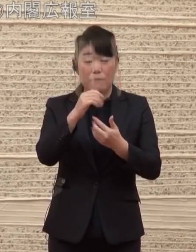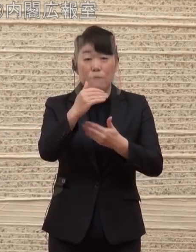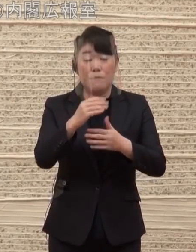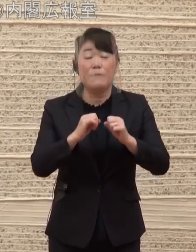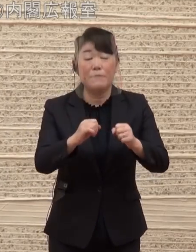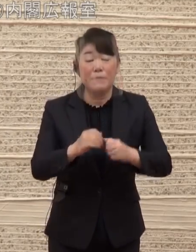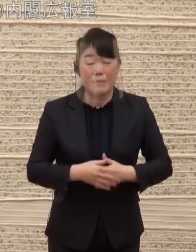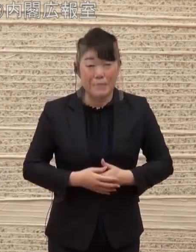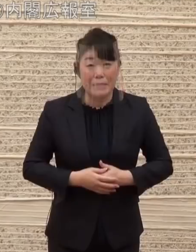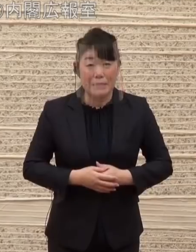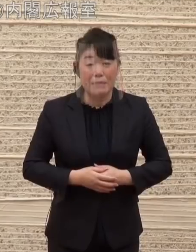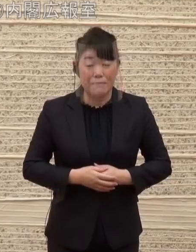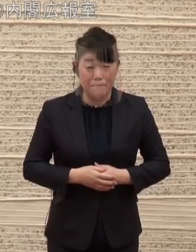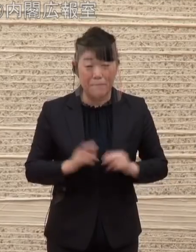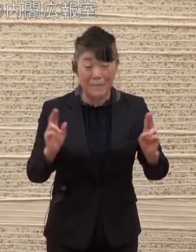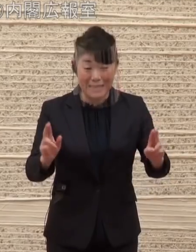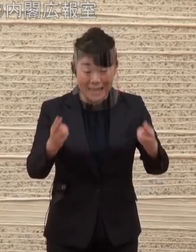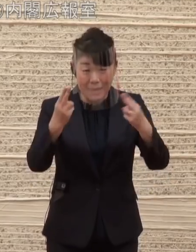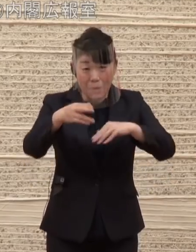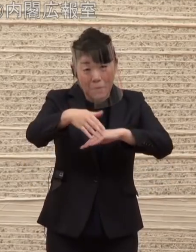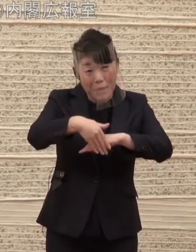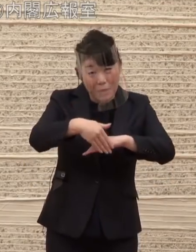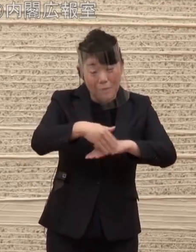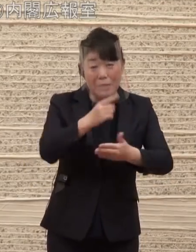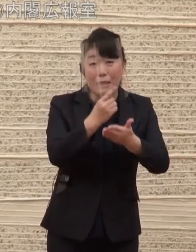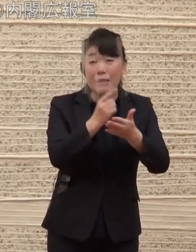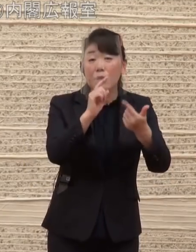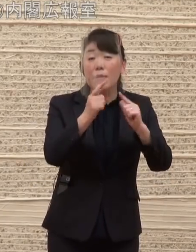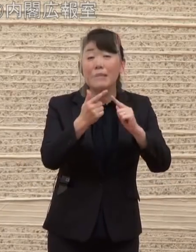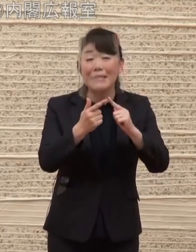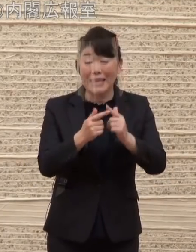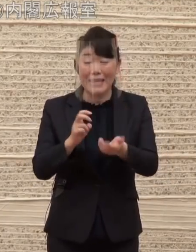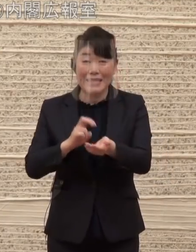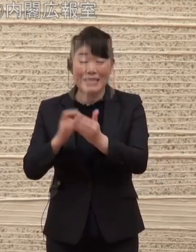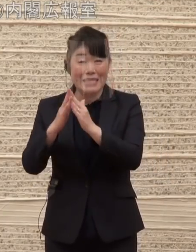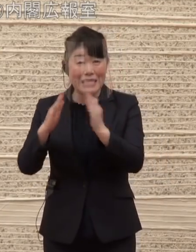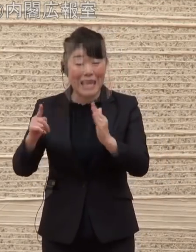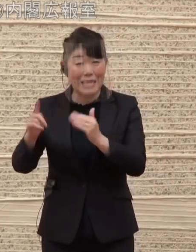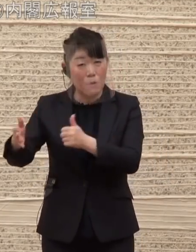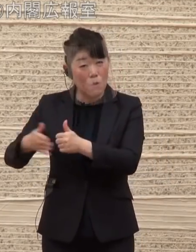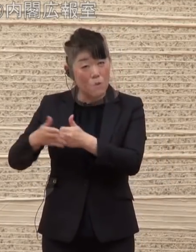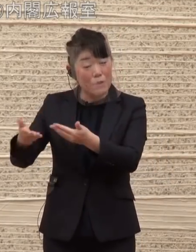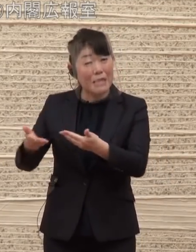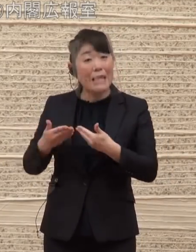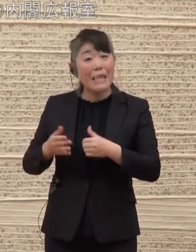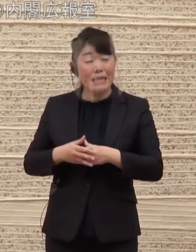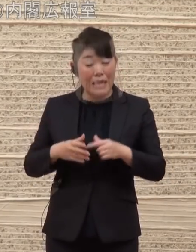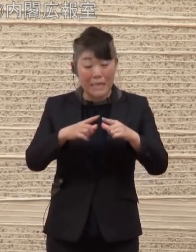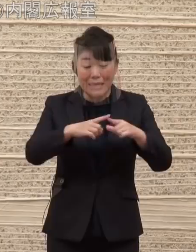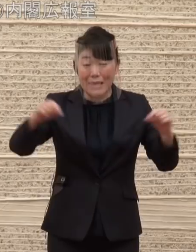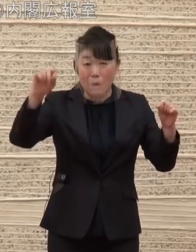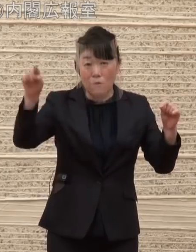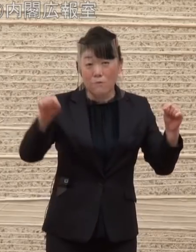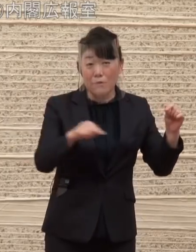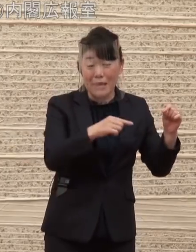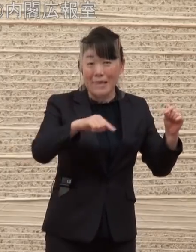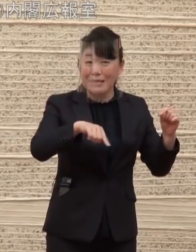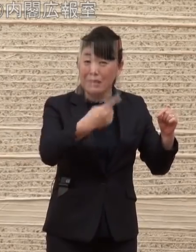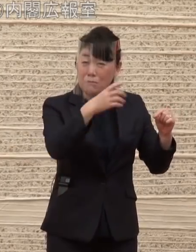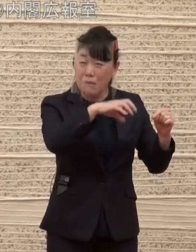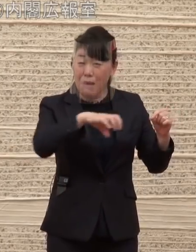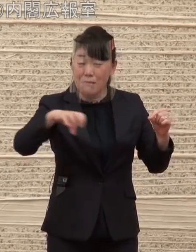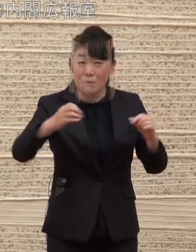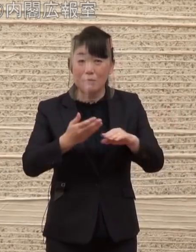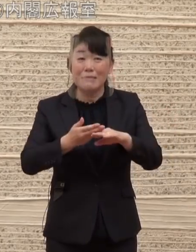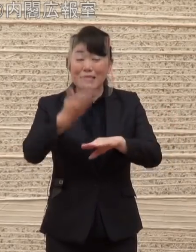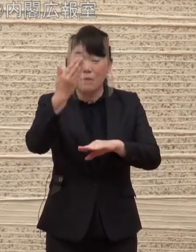専用ガリアーニ加え医師会のご協力をいただき全国で既に100か所近い